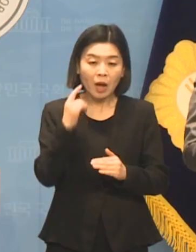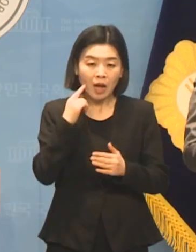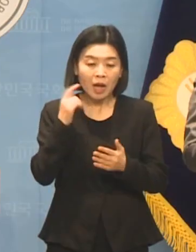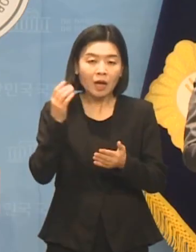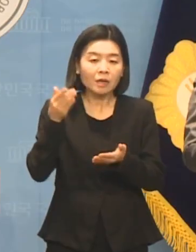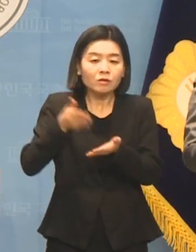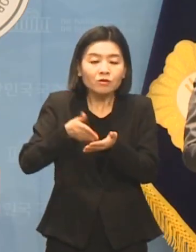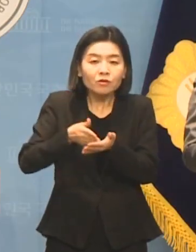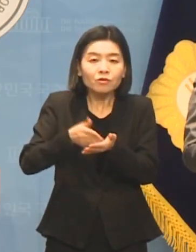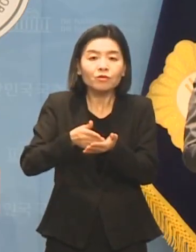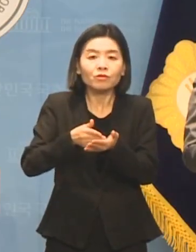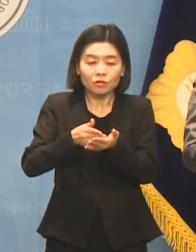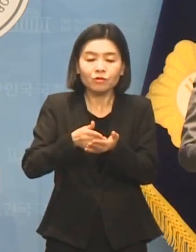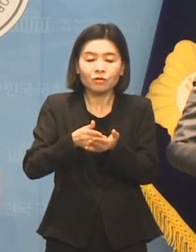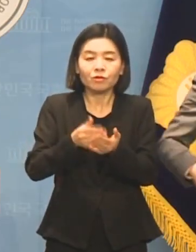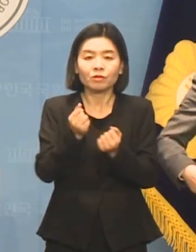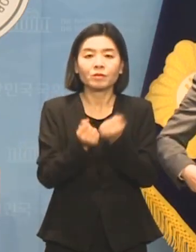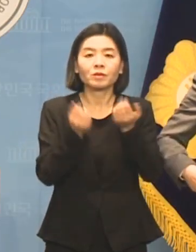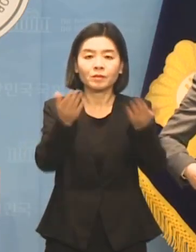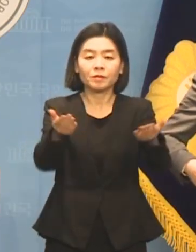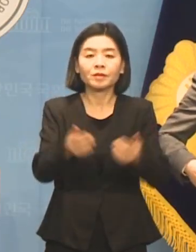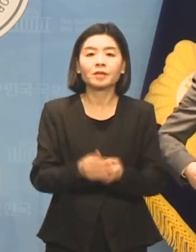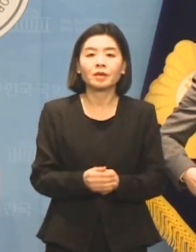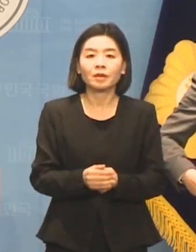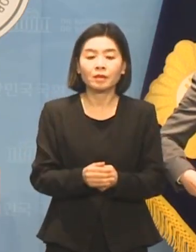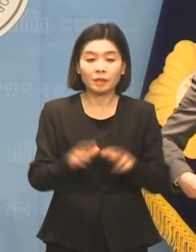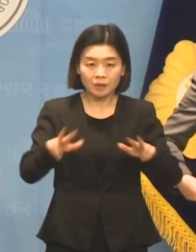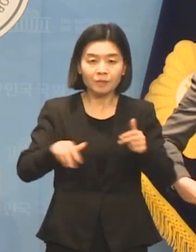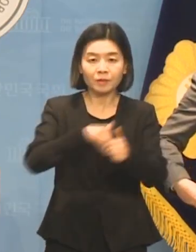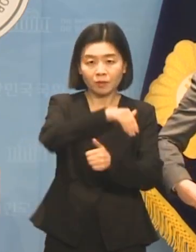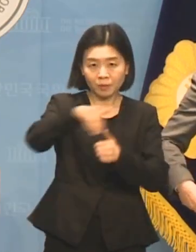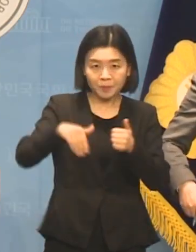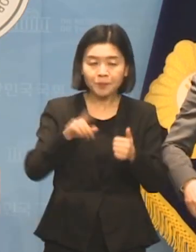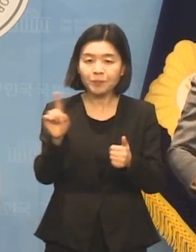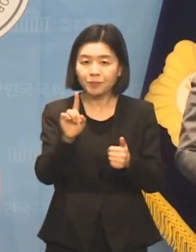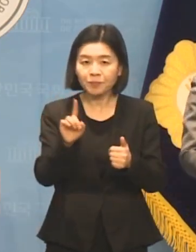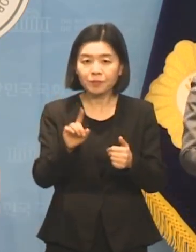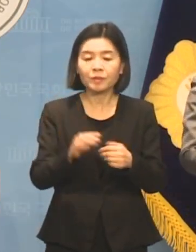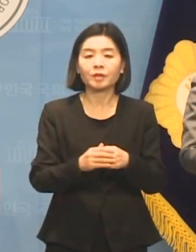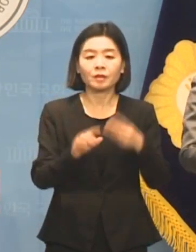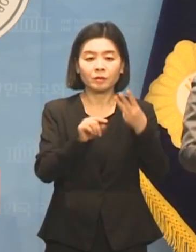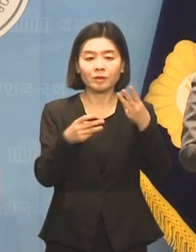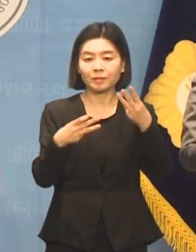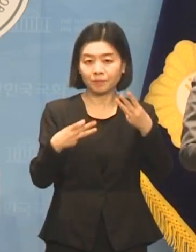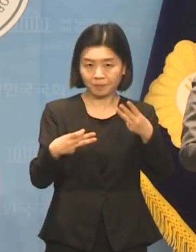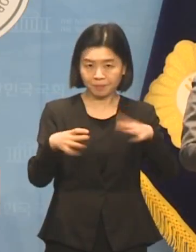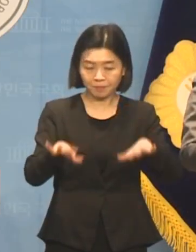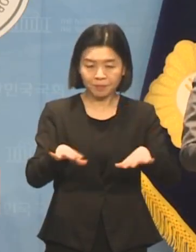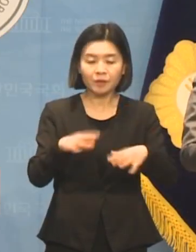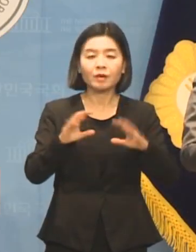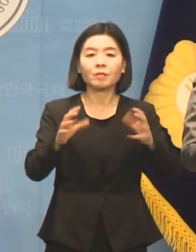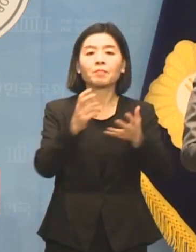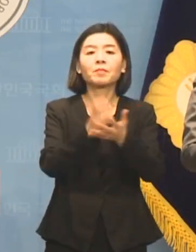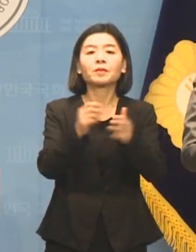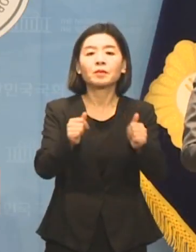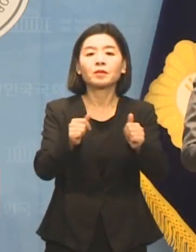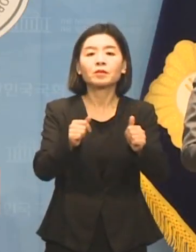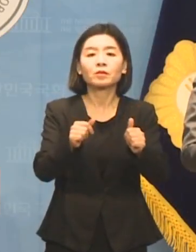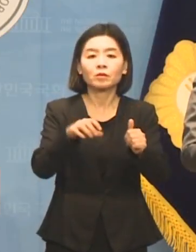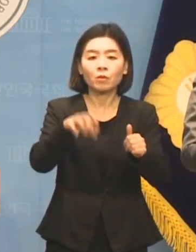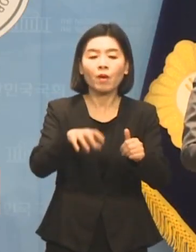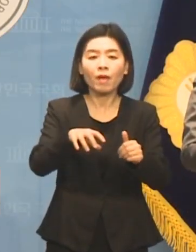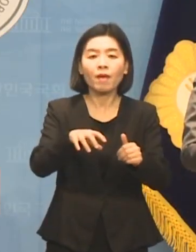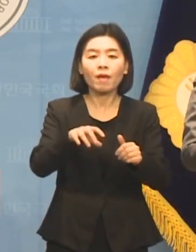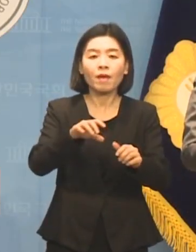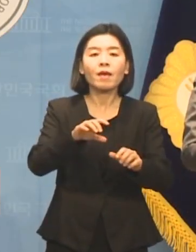순으로 말씀드리겠습니다. 주요 현황부터 말씀드리겠습니다. 오늘 13일 현재 헌법재판소 자유 게시판에는 매크로